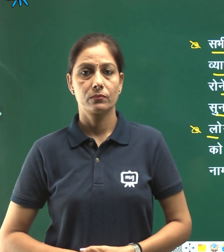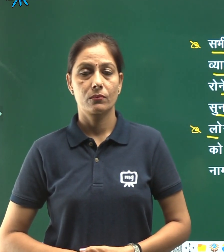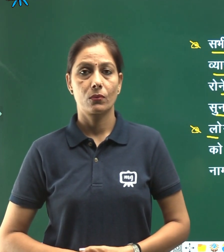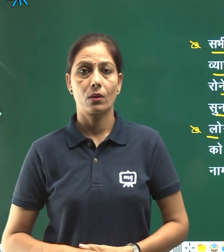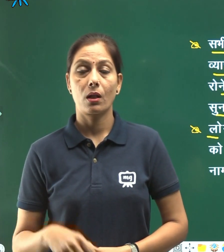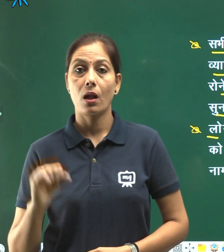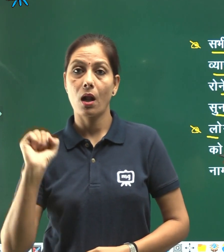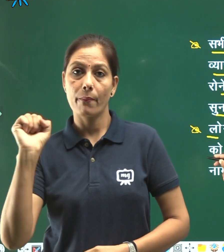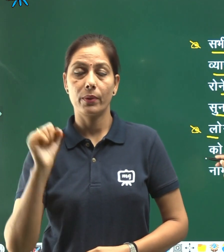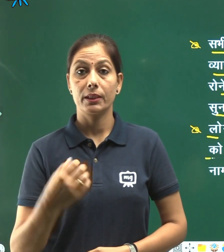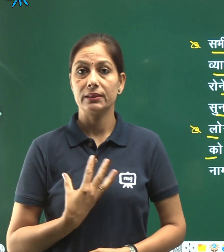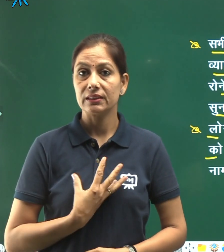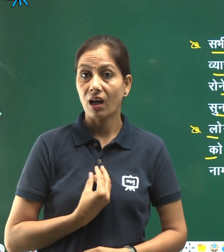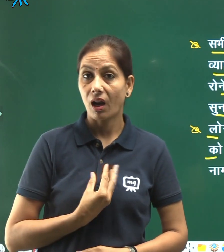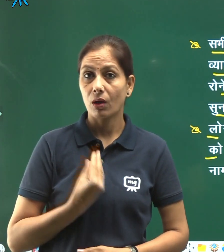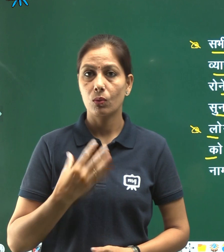अपने डर को